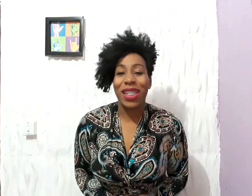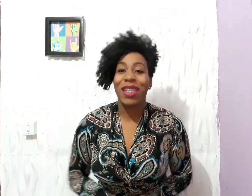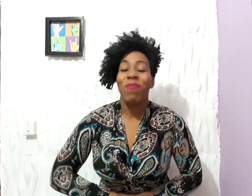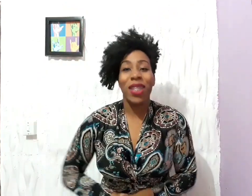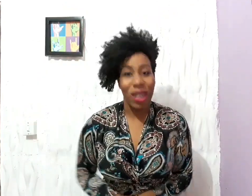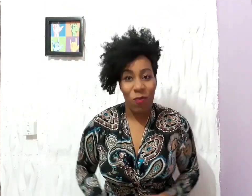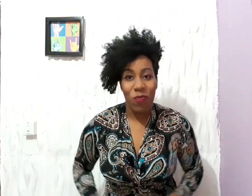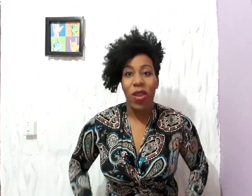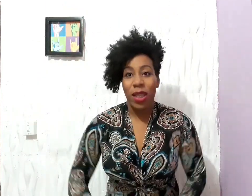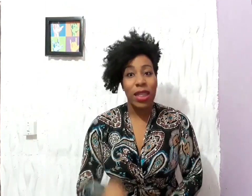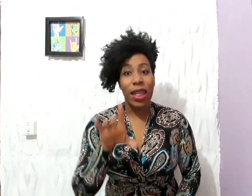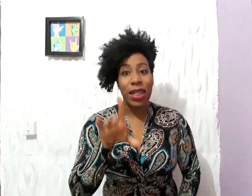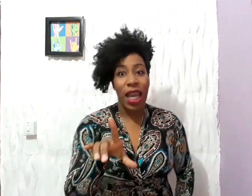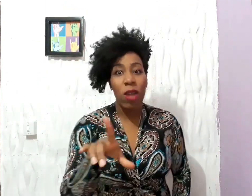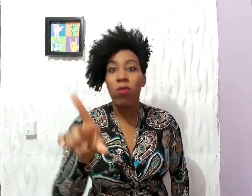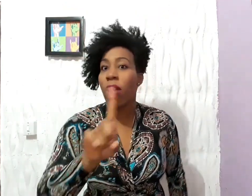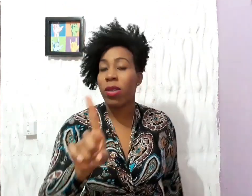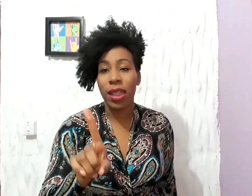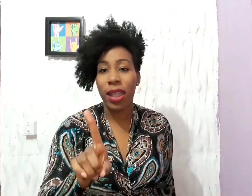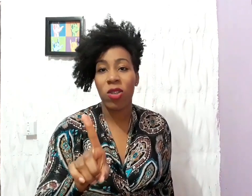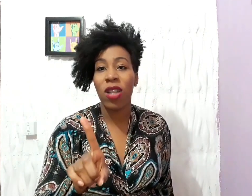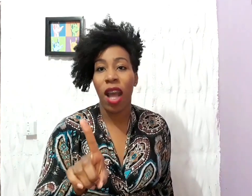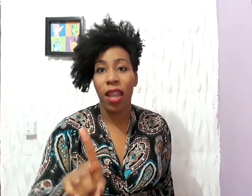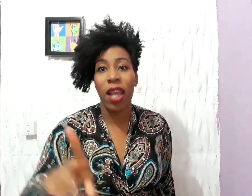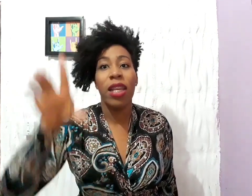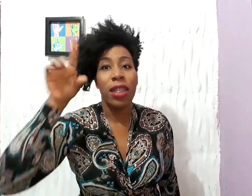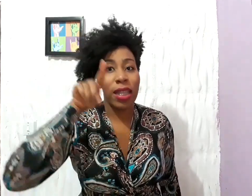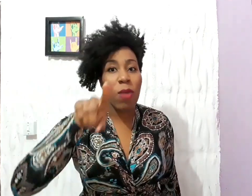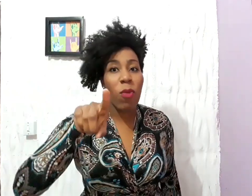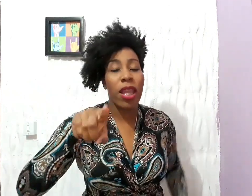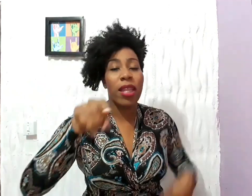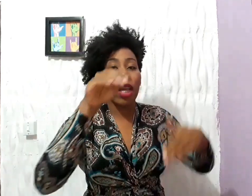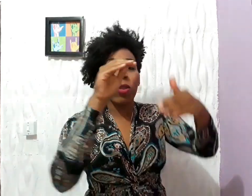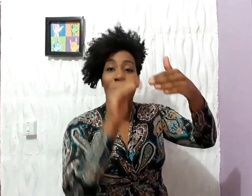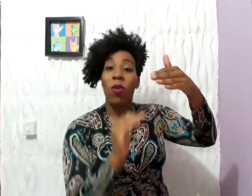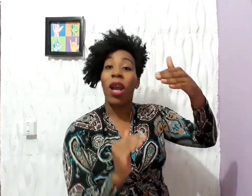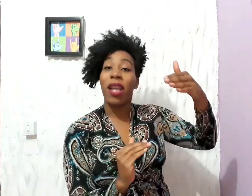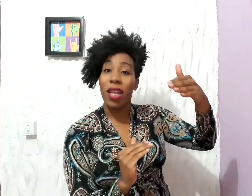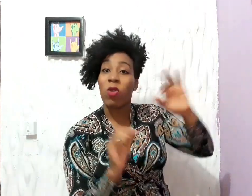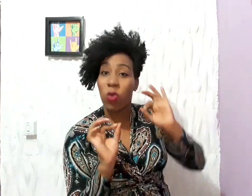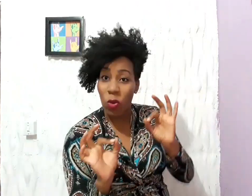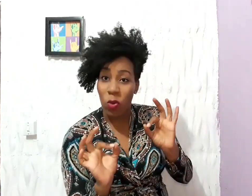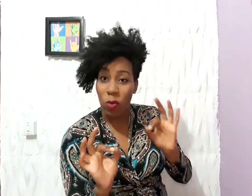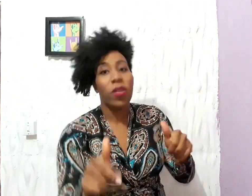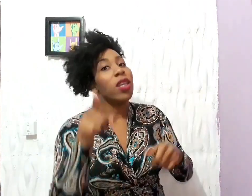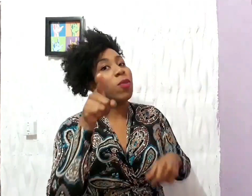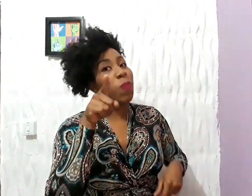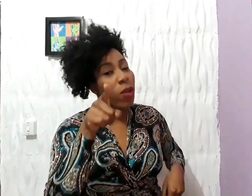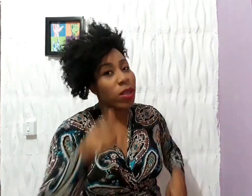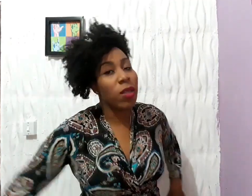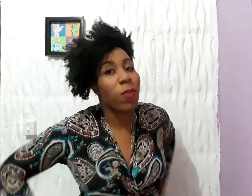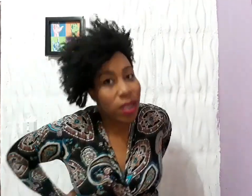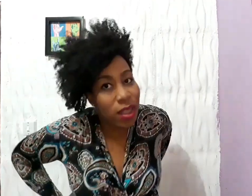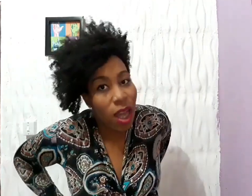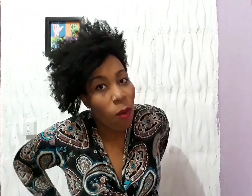Palmas! Então, vocês esqueceram? Não esqueceram de nada, né? Vocês lembram aí? Tá anotado no caderninho tudo? Espero que sim, porque senão,